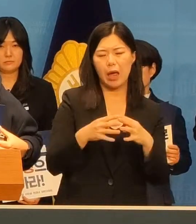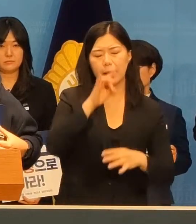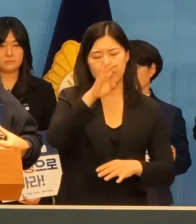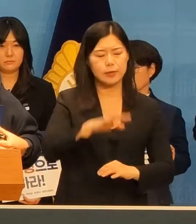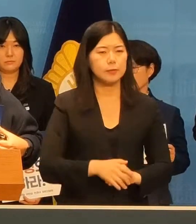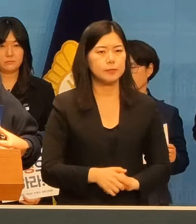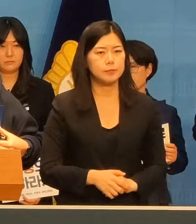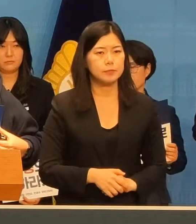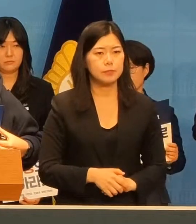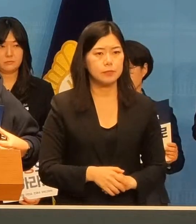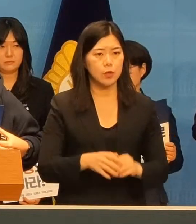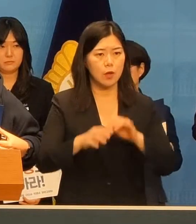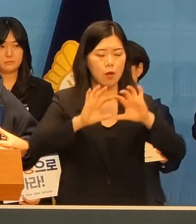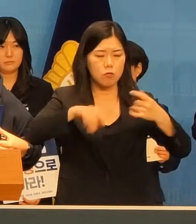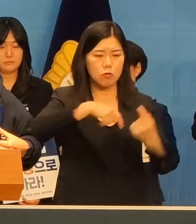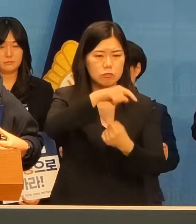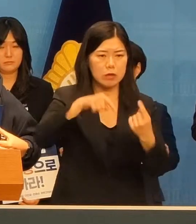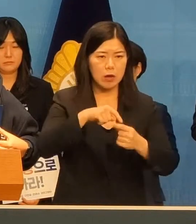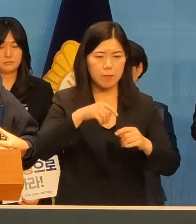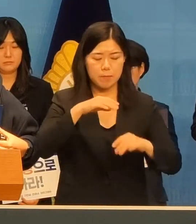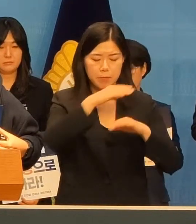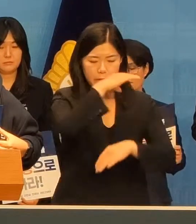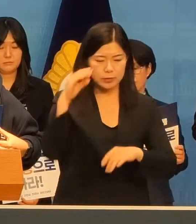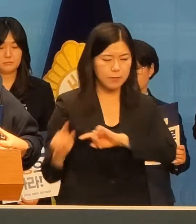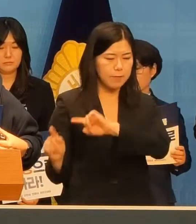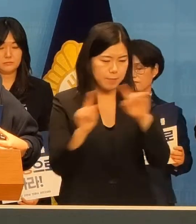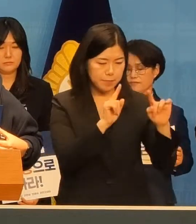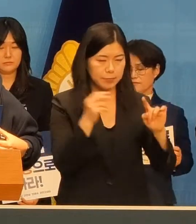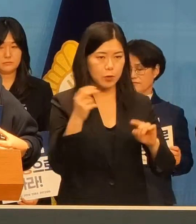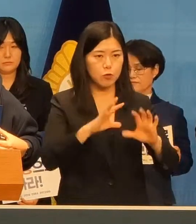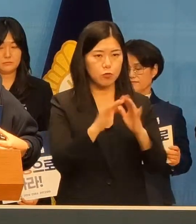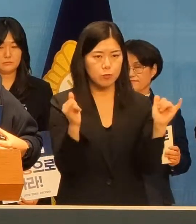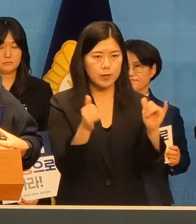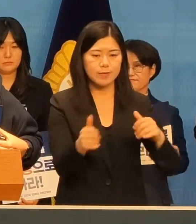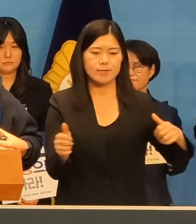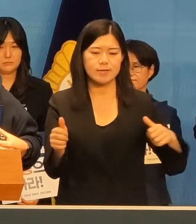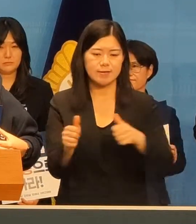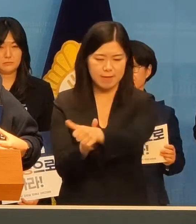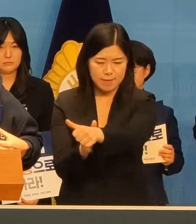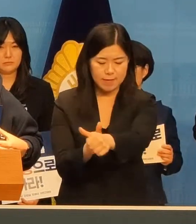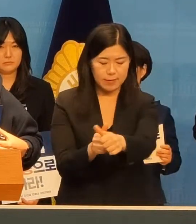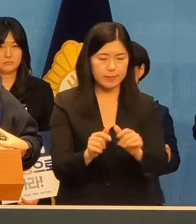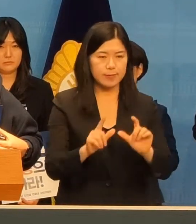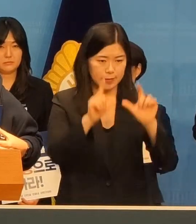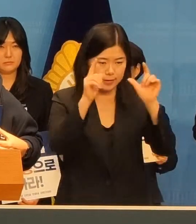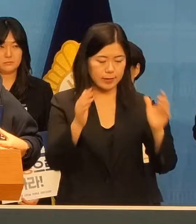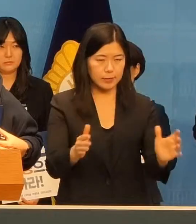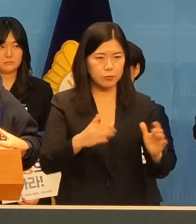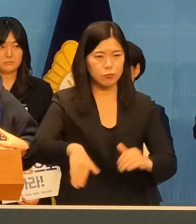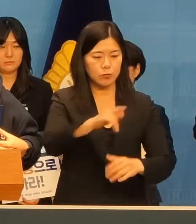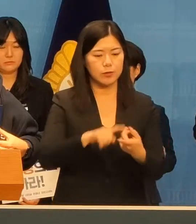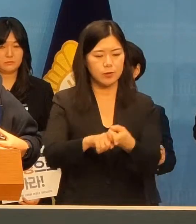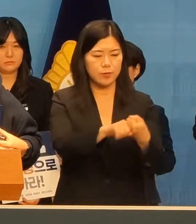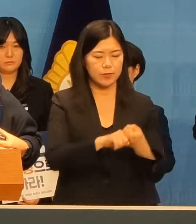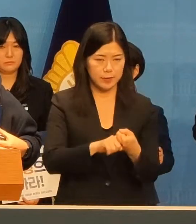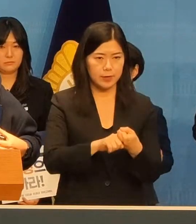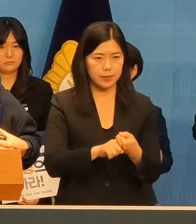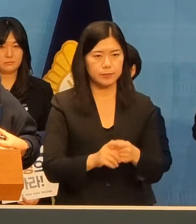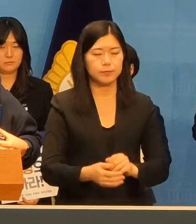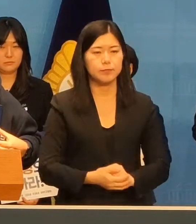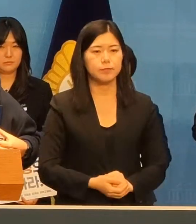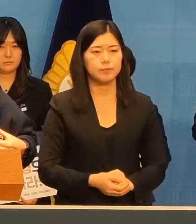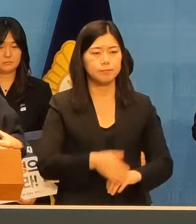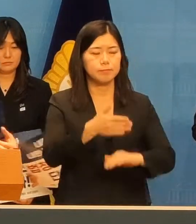일입니다. 헌정 질서가 완전히 회복되고 주권자인 국민이 승리하는 그날까지 우리는 연대하고 끝까지 싸울